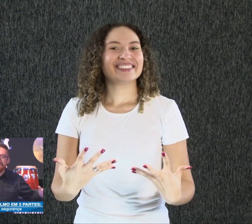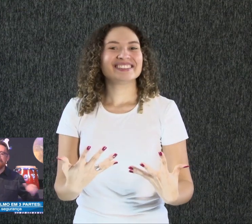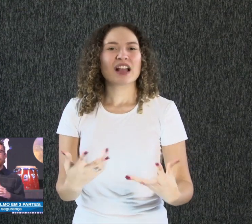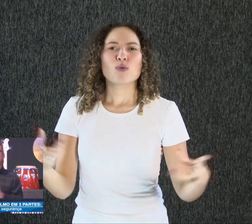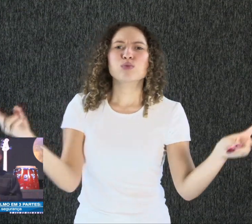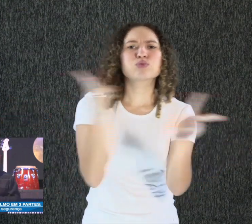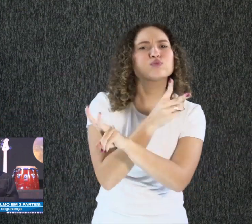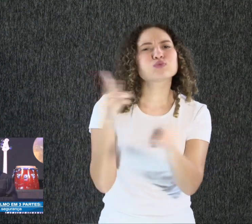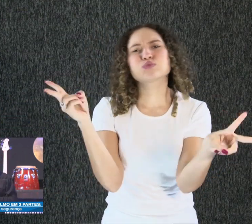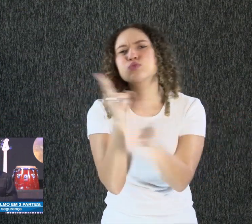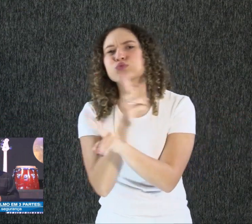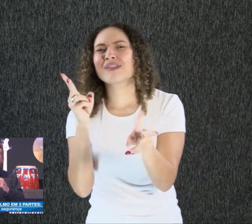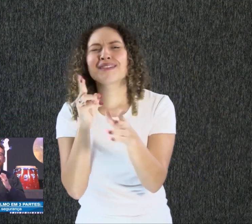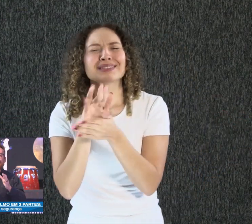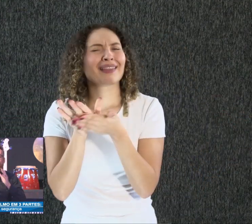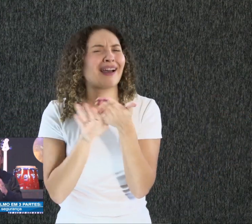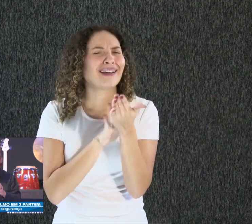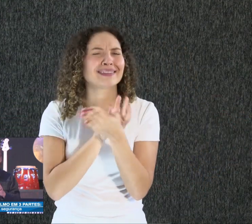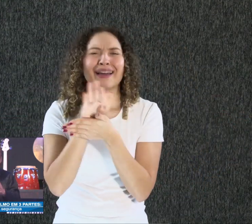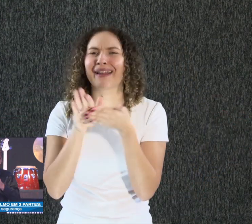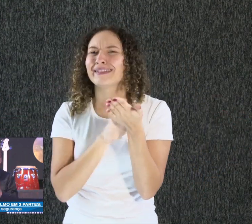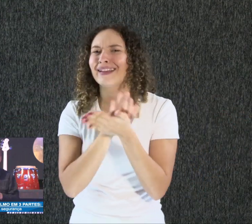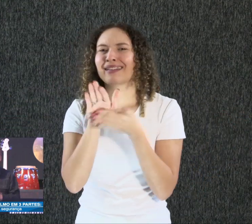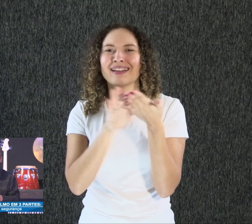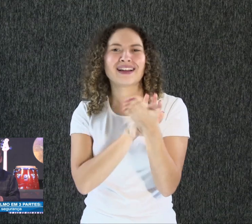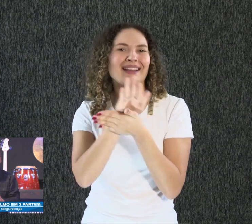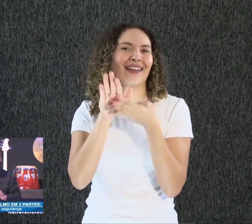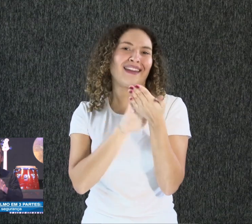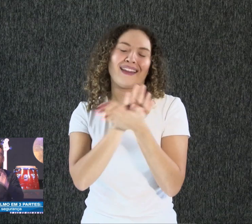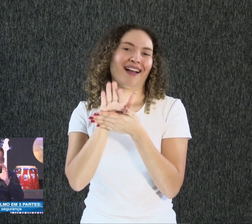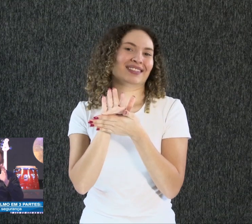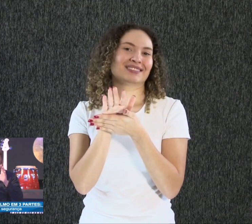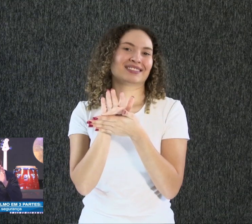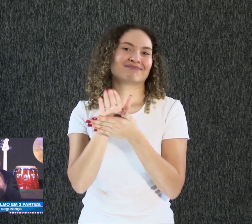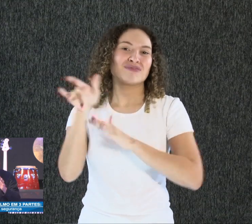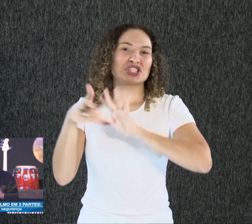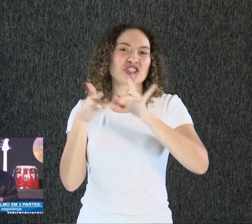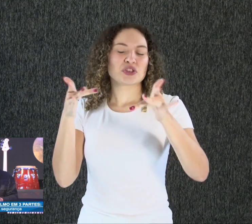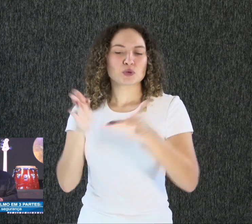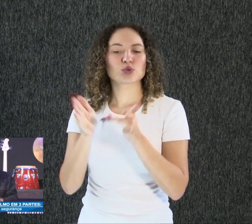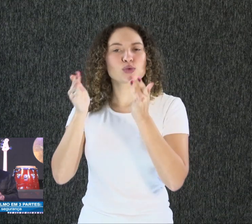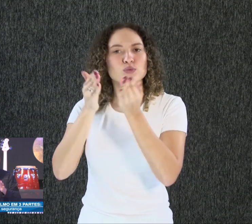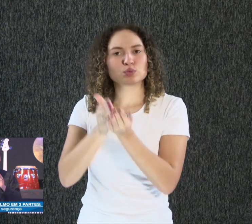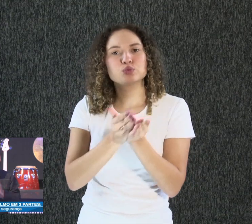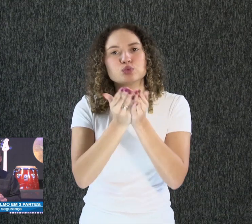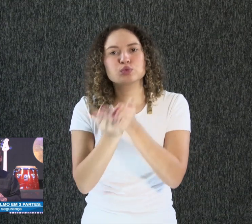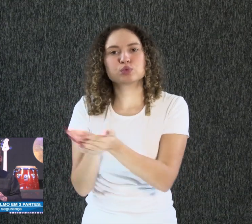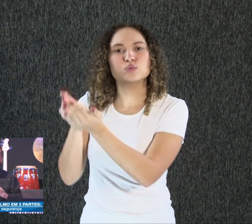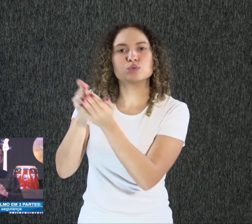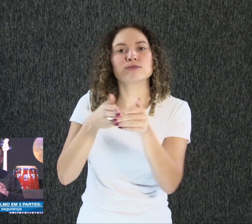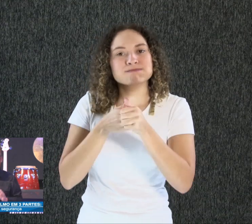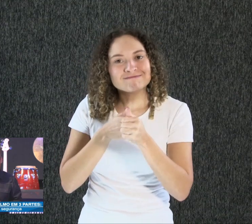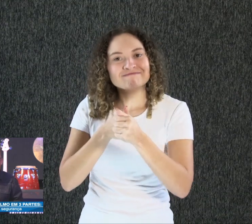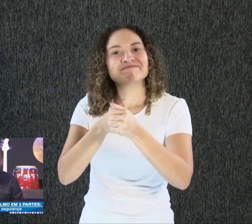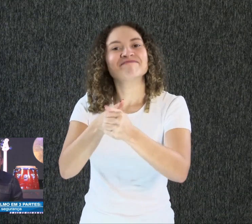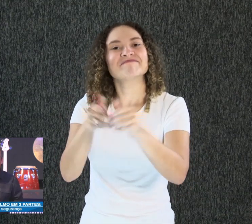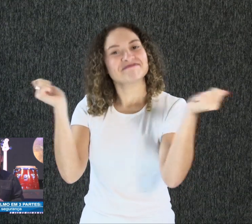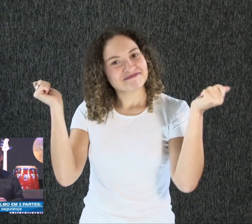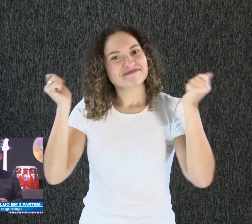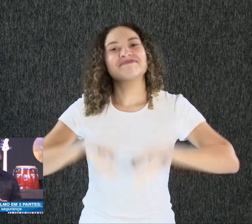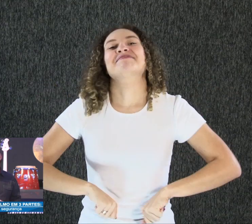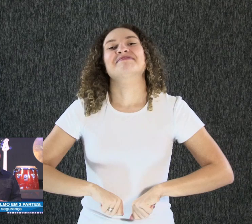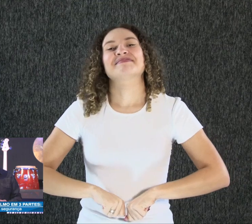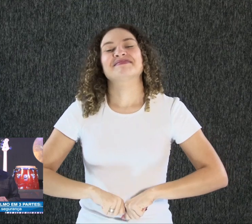passa o temporal. Com Cristo na embarcação, tudo vai muito bem e passa o temporal.